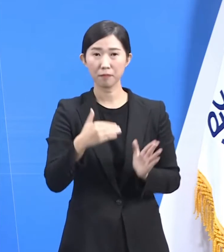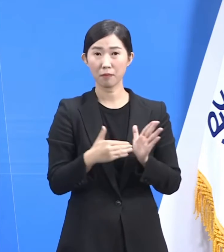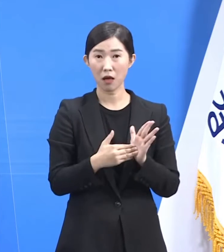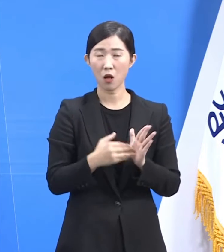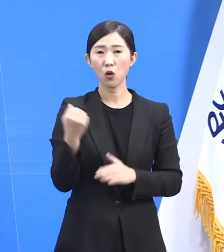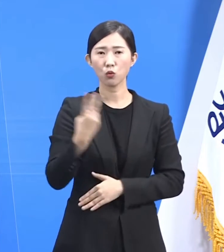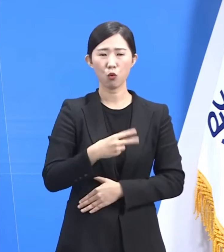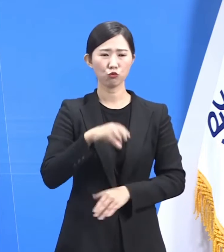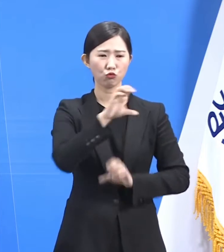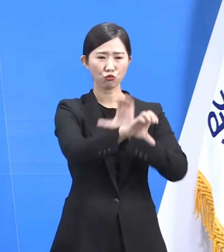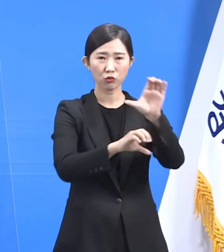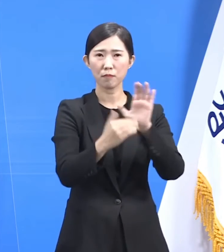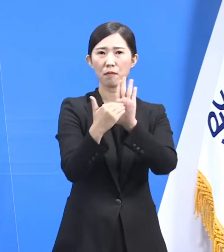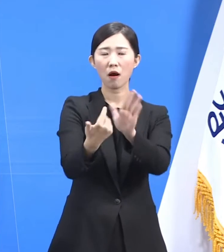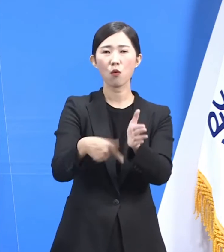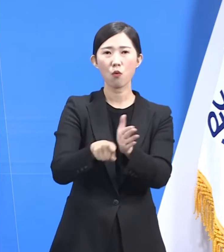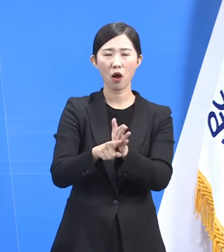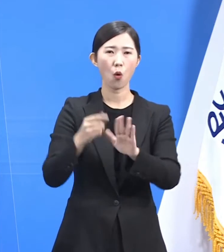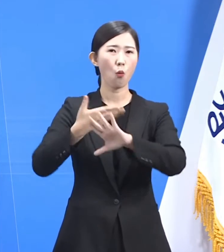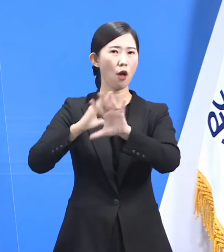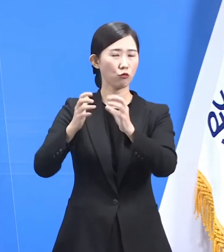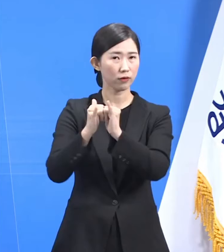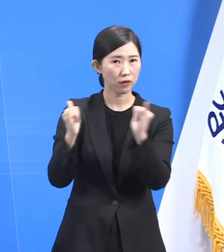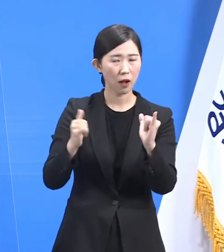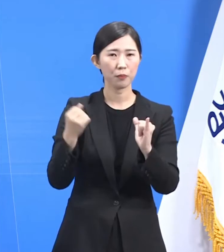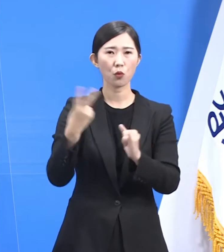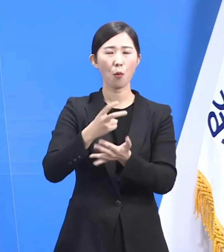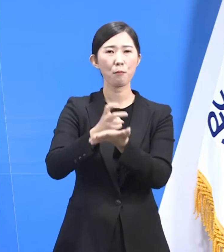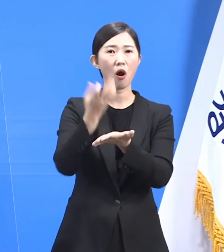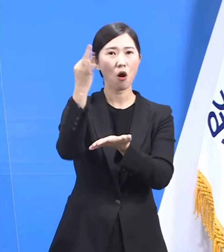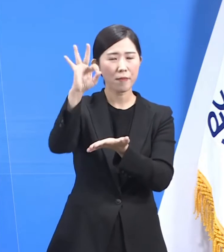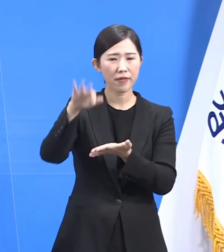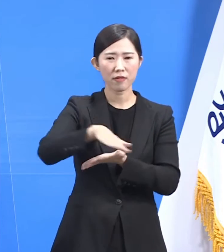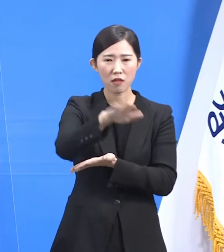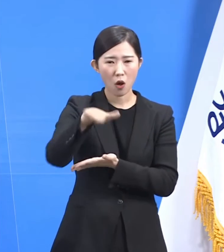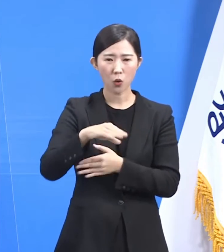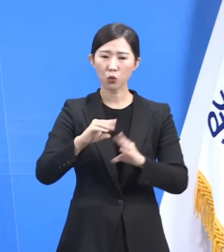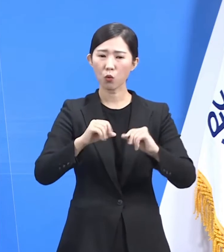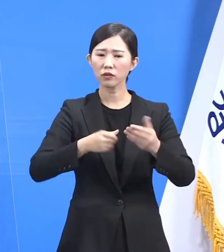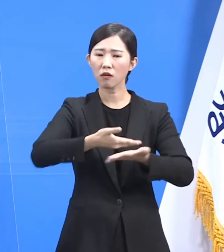위해서 외국인과 법인 대상 토지거래 허가제를 시행해서